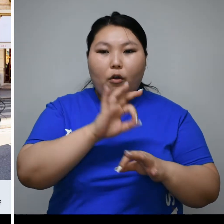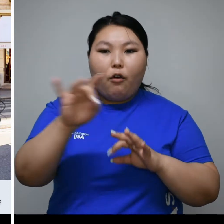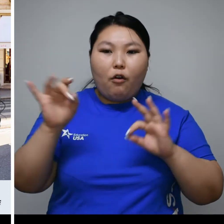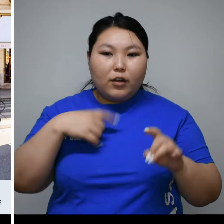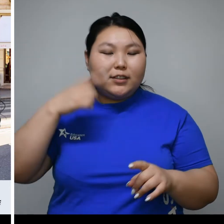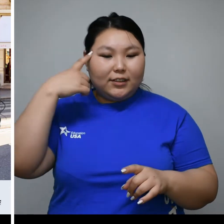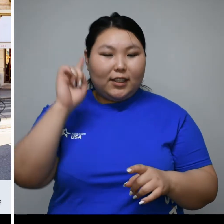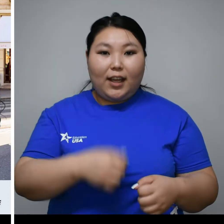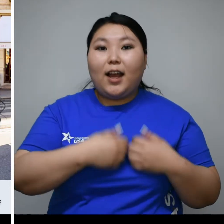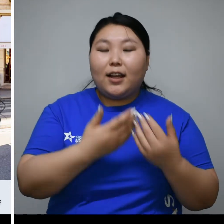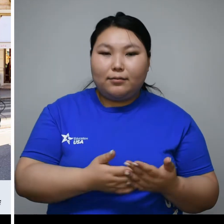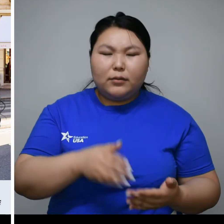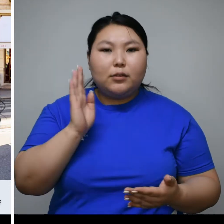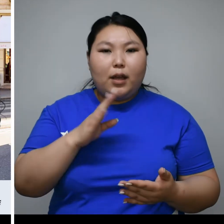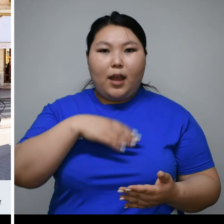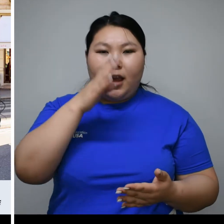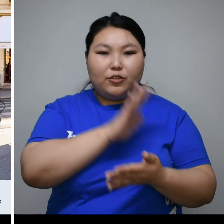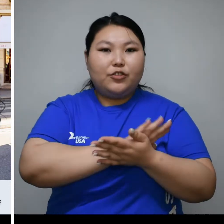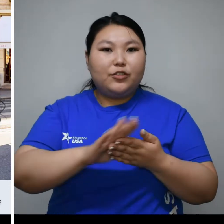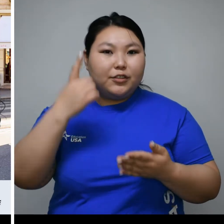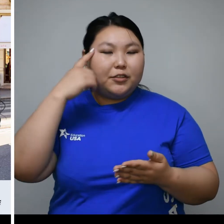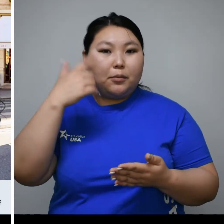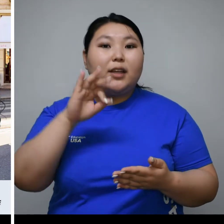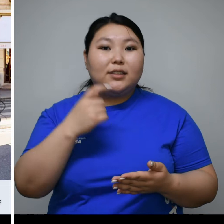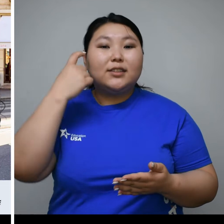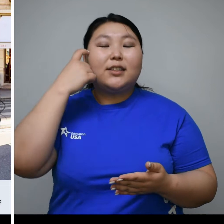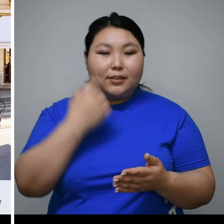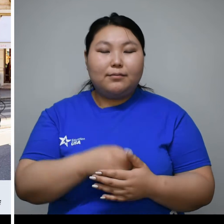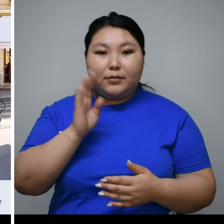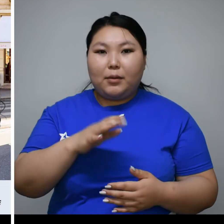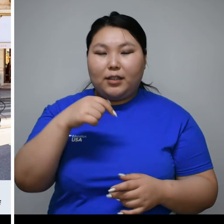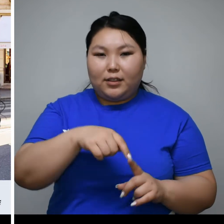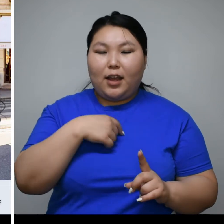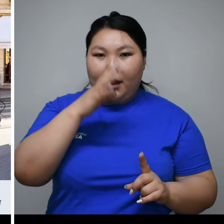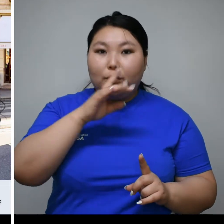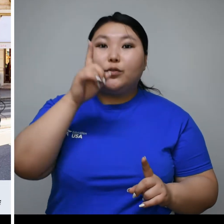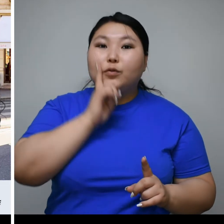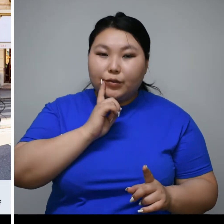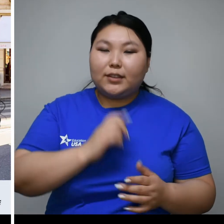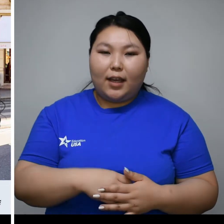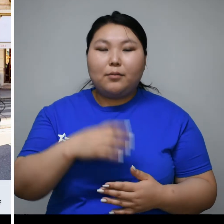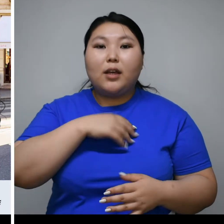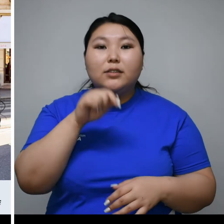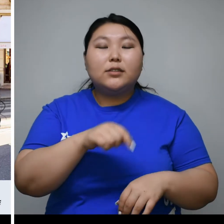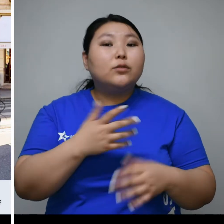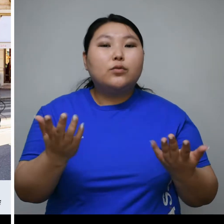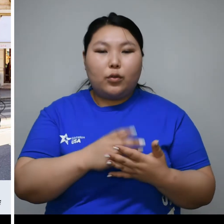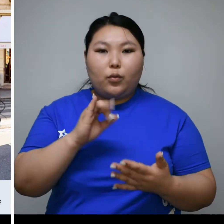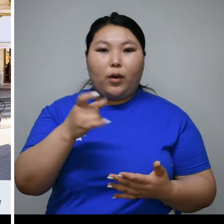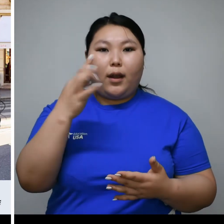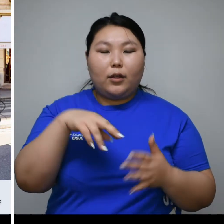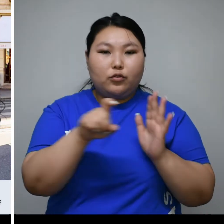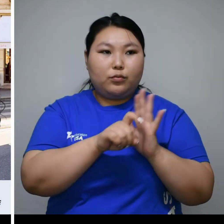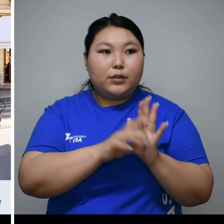өөр өөр санааг ингээд гаргадаг. Тэнгүүт айгүй шинэлэг байдаг санагцсан. Тийм болохоор айгүй тэрэндээ дуртай. Тэгээд энэ нь болохоор